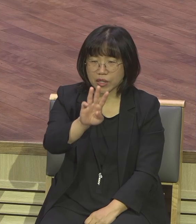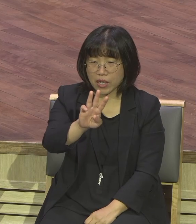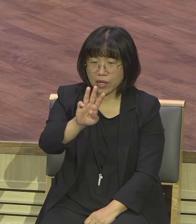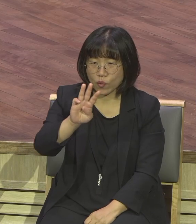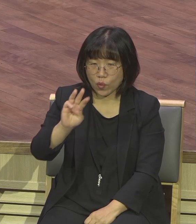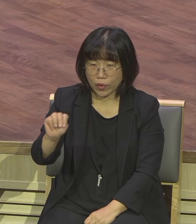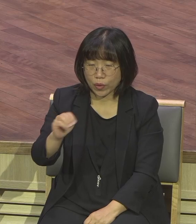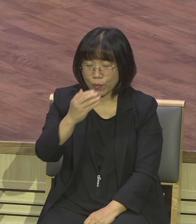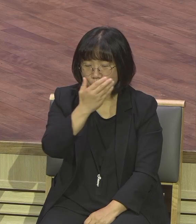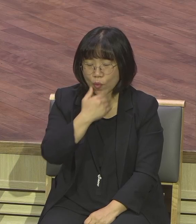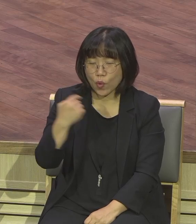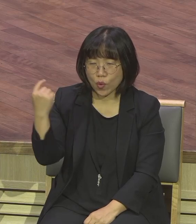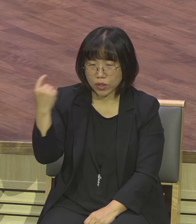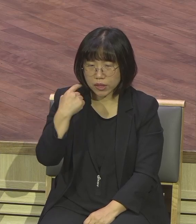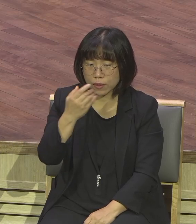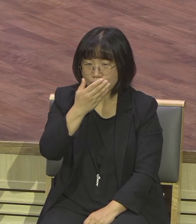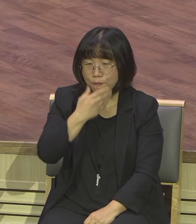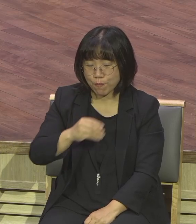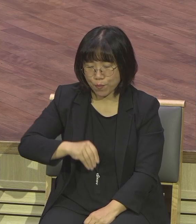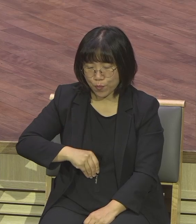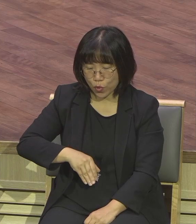복음복지 시스템이에요.